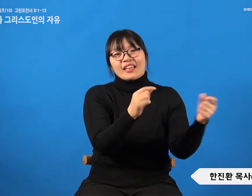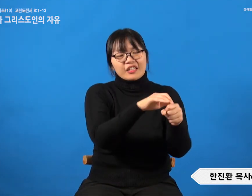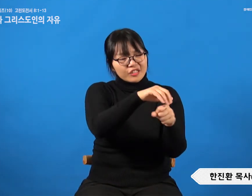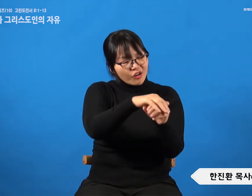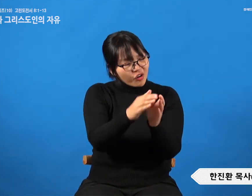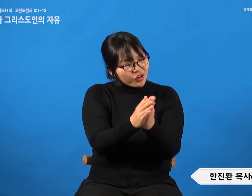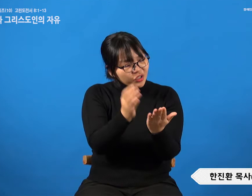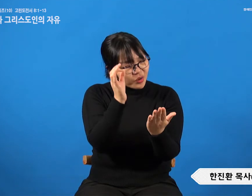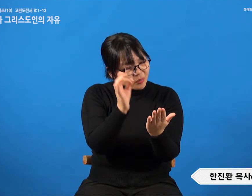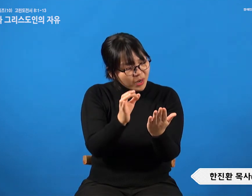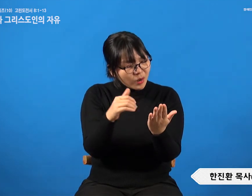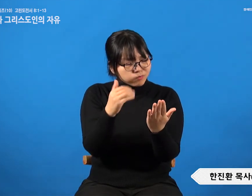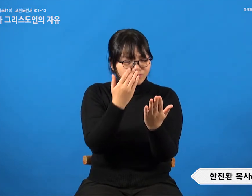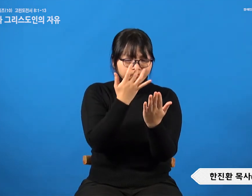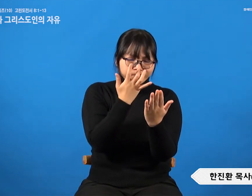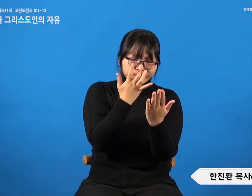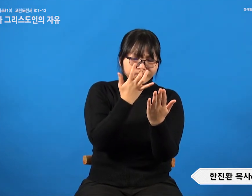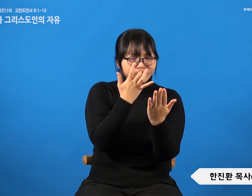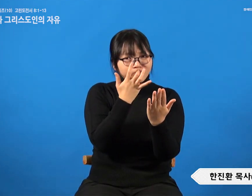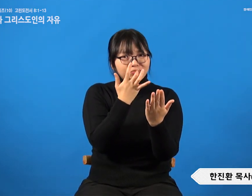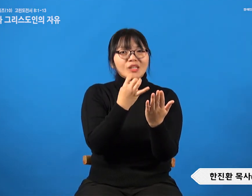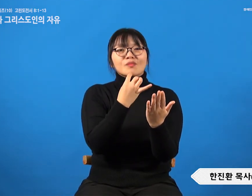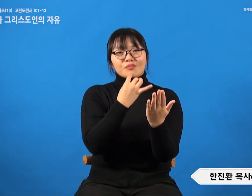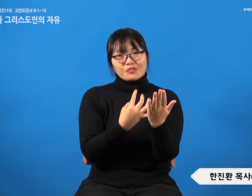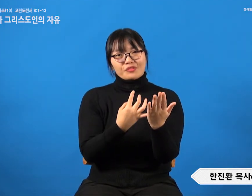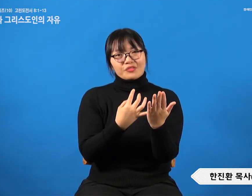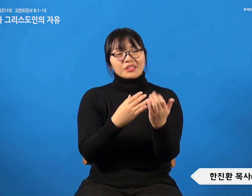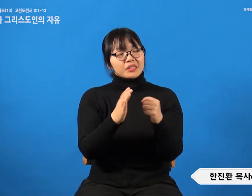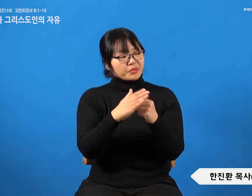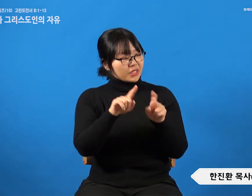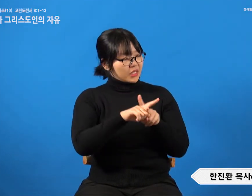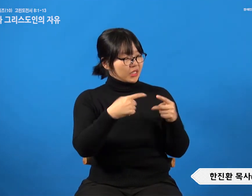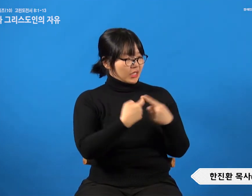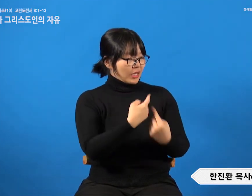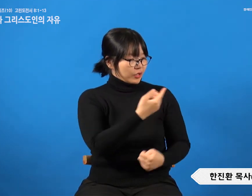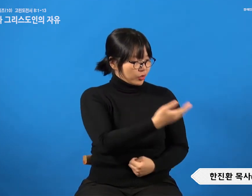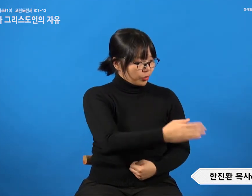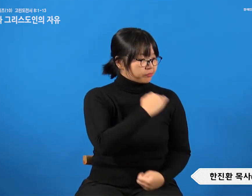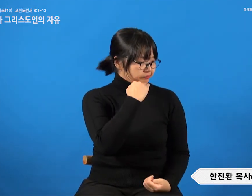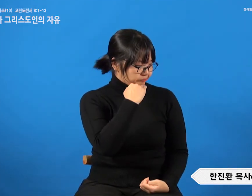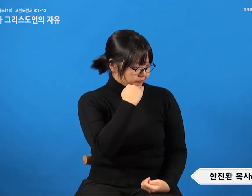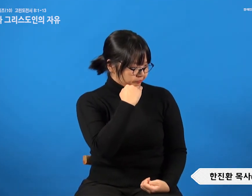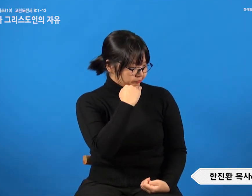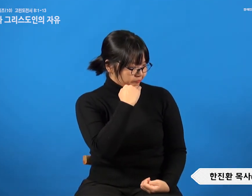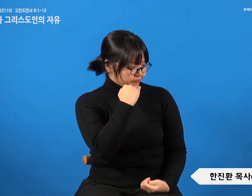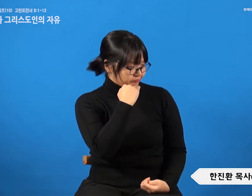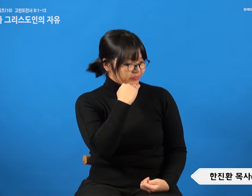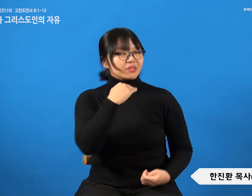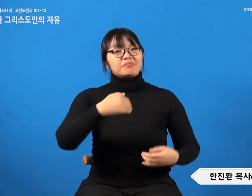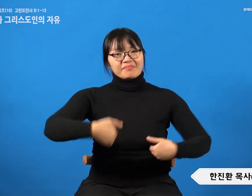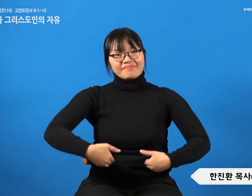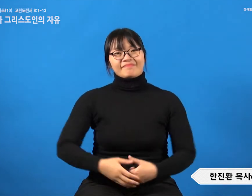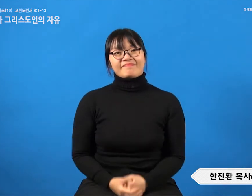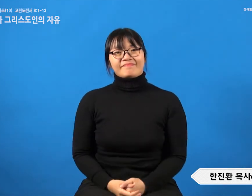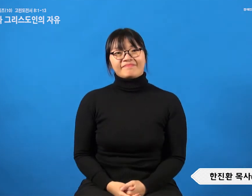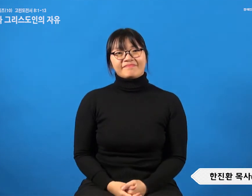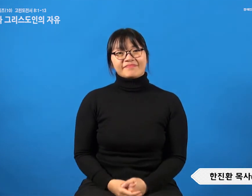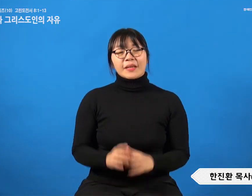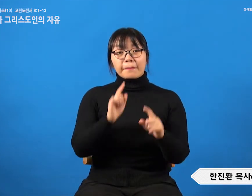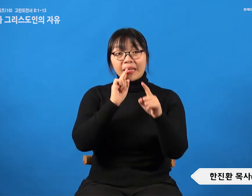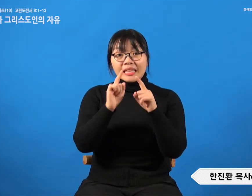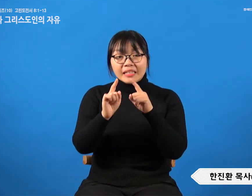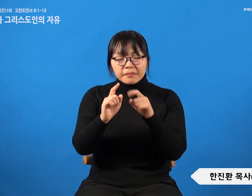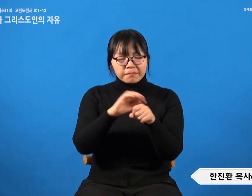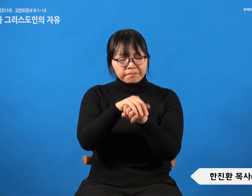붙들지 못해서 그러는데 이해를 할 수 있어야 되죠. 그리고 기다려 줘야 됩니다.